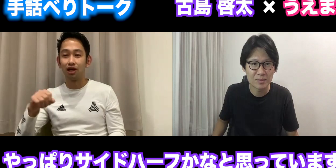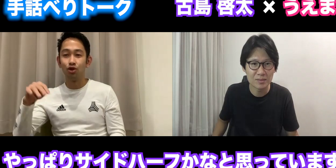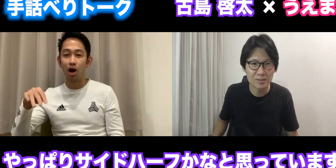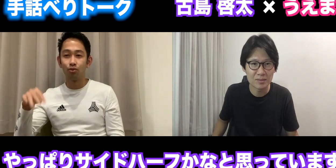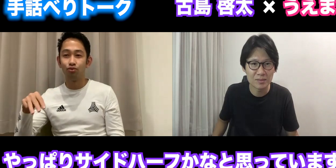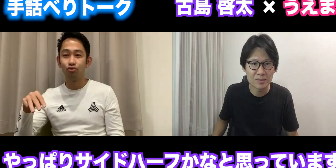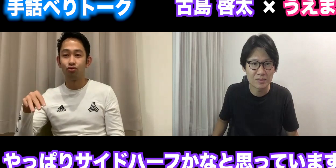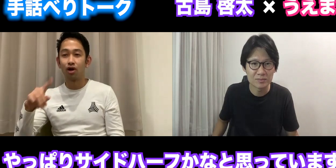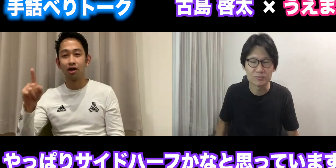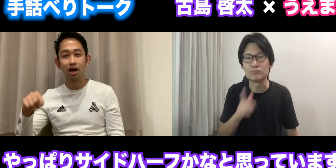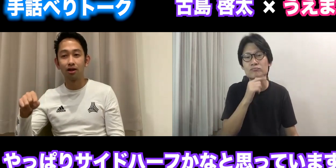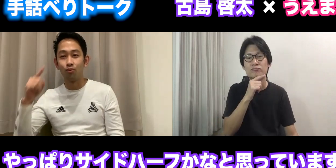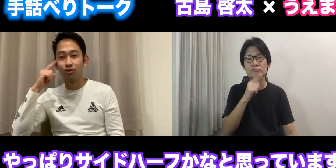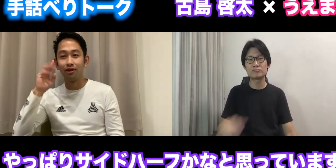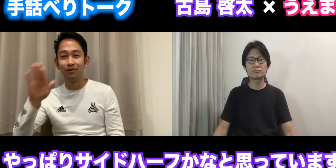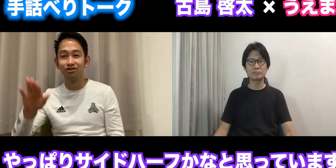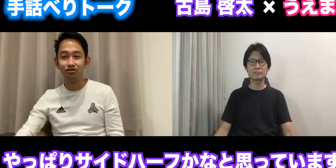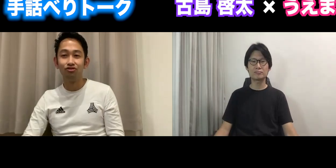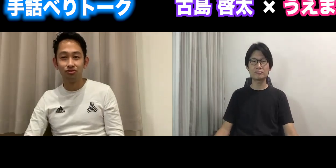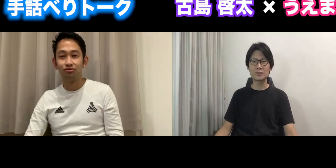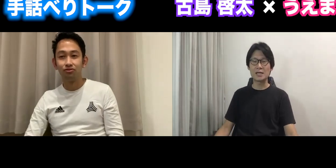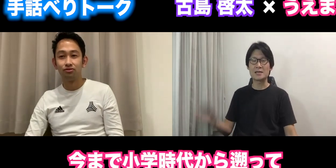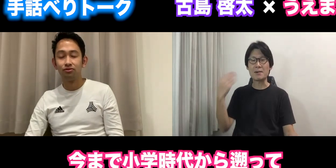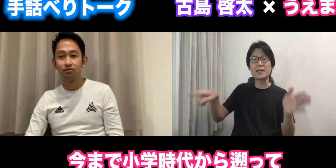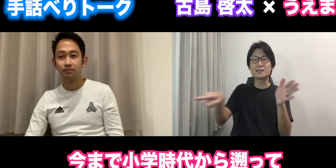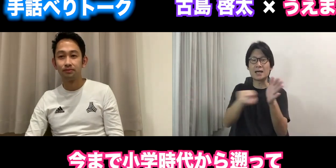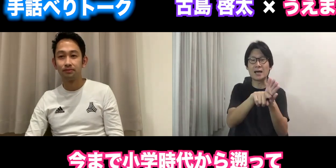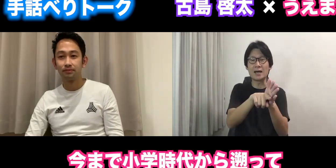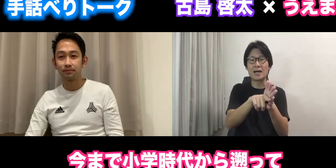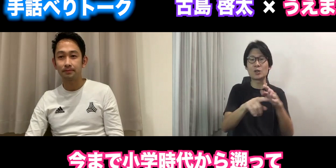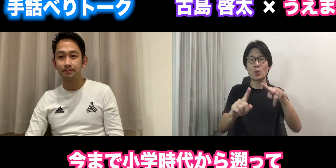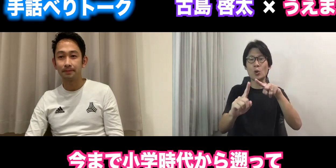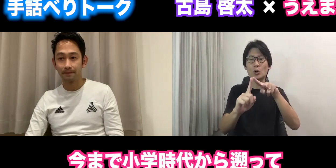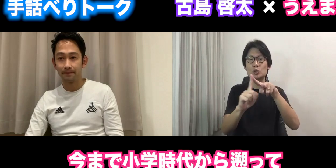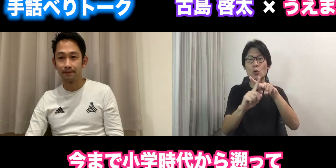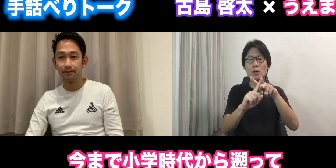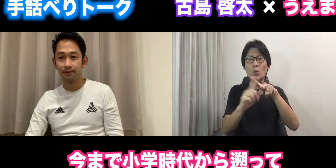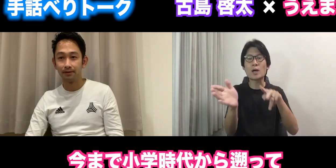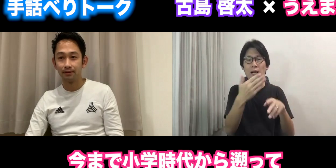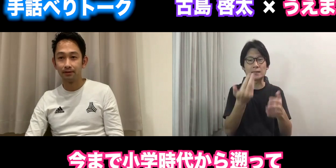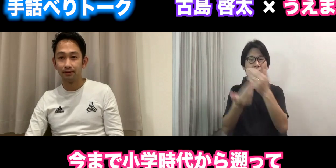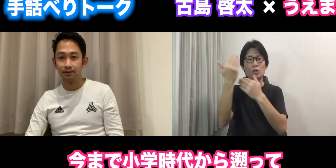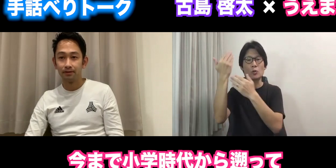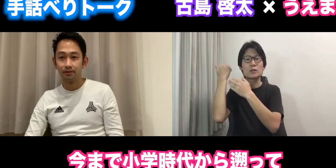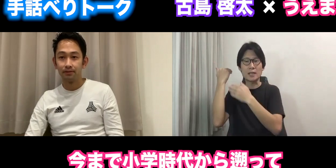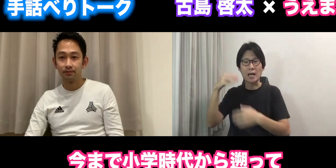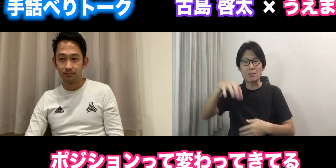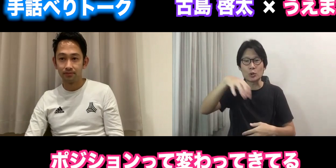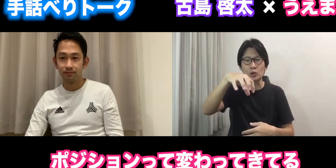量販かなぁ輸入盤今丸井さんあの小学校から者た登ってソリューション